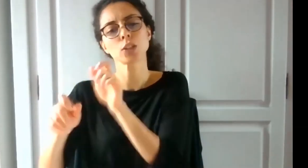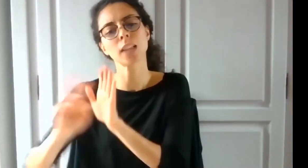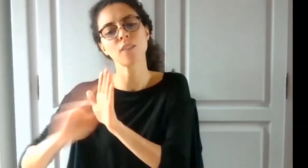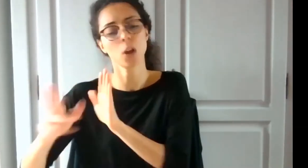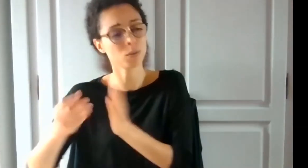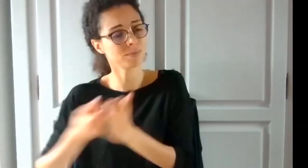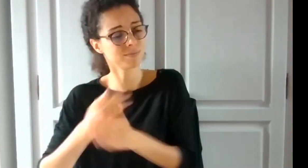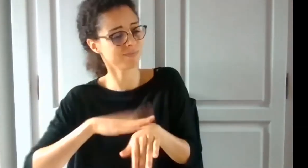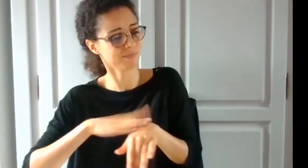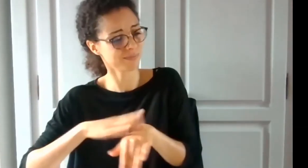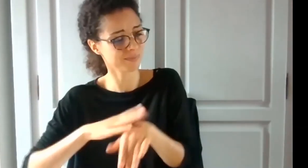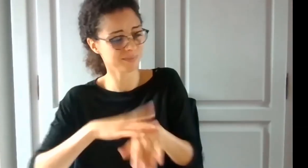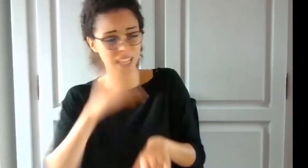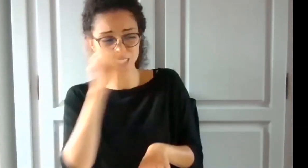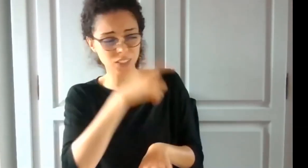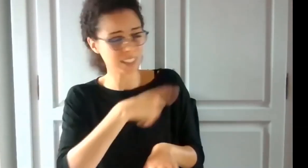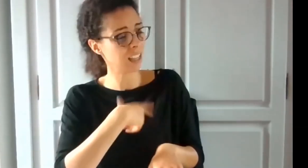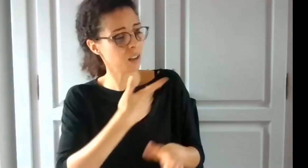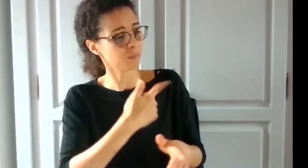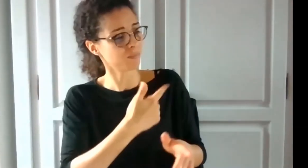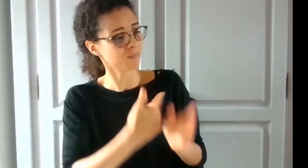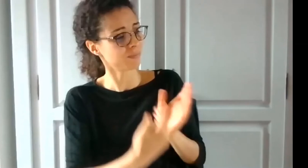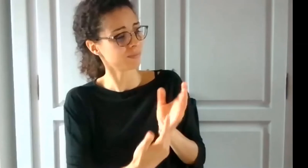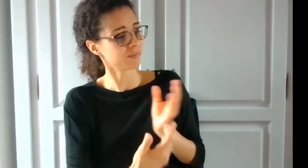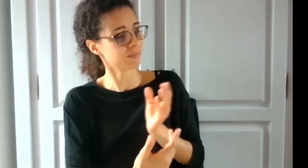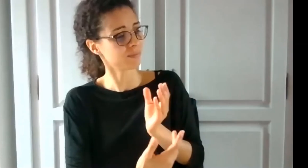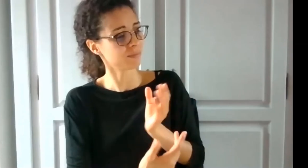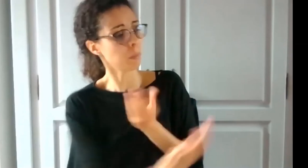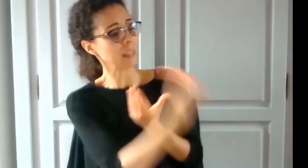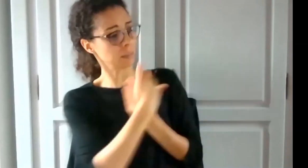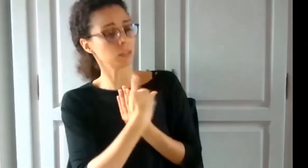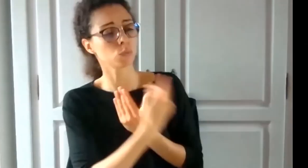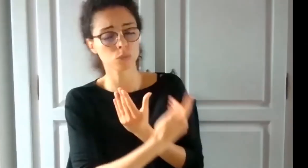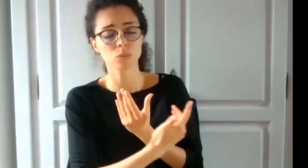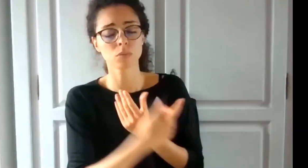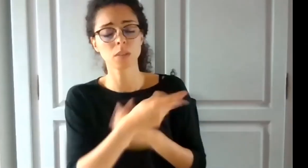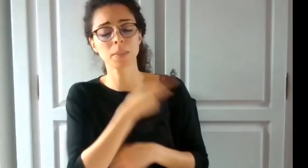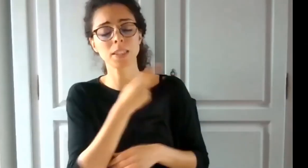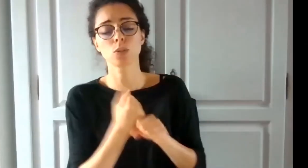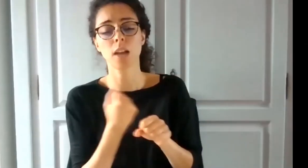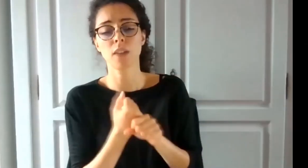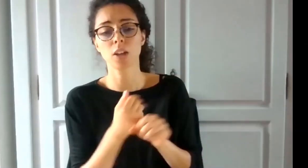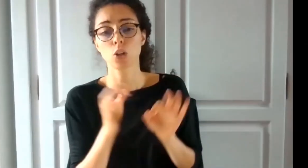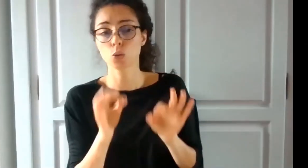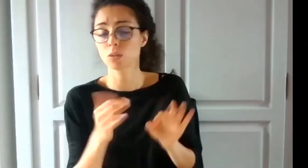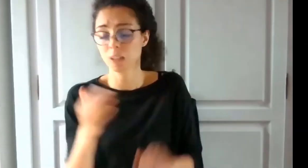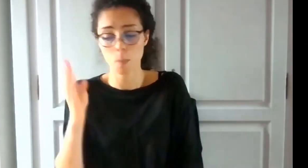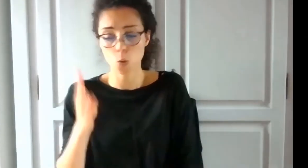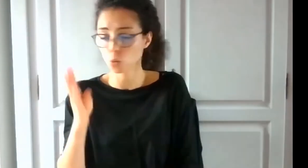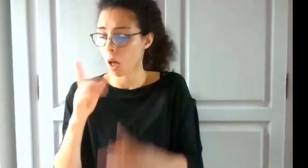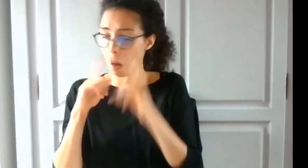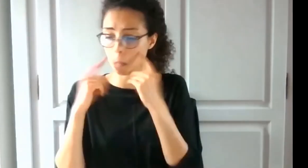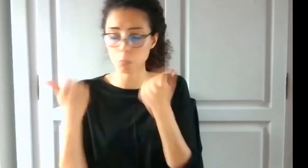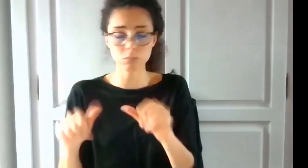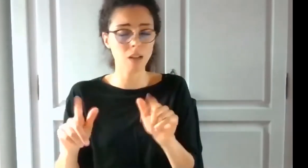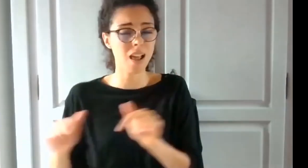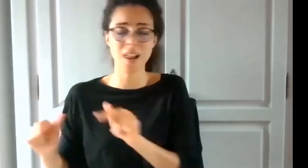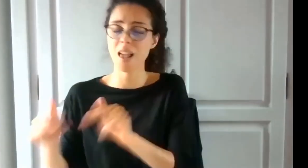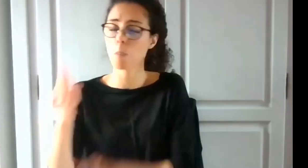les difficultés de mobilisation, finalement, de la médecine du travail, alors que le besoin est là. Et